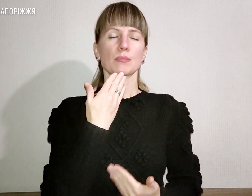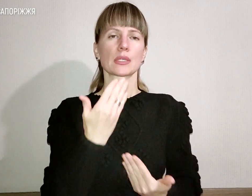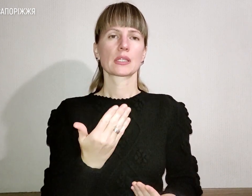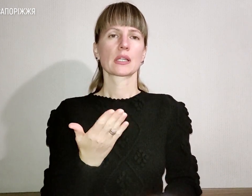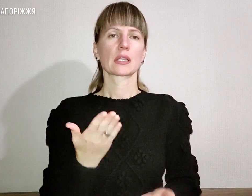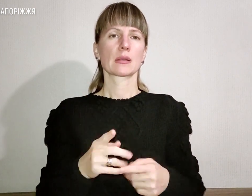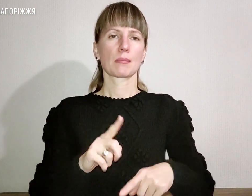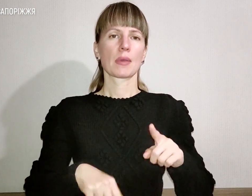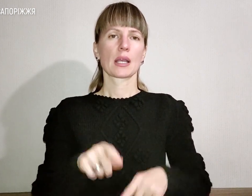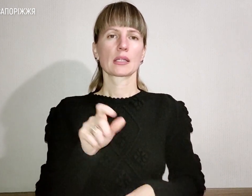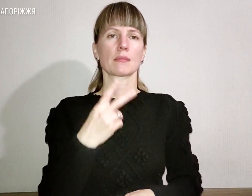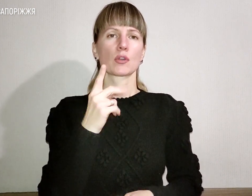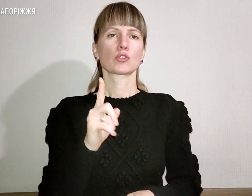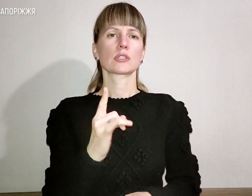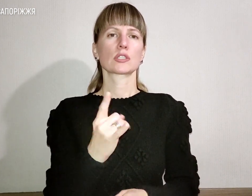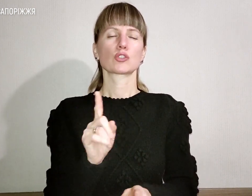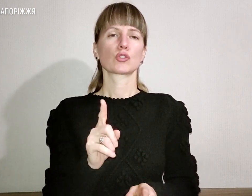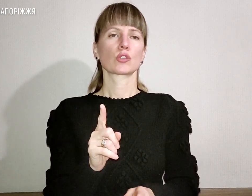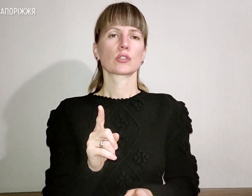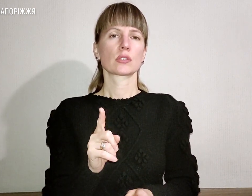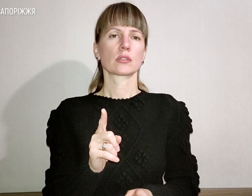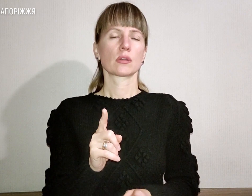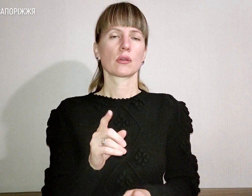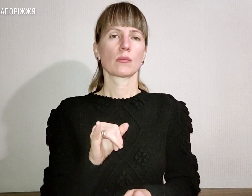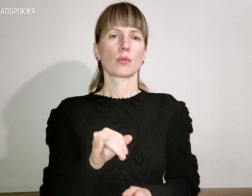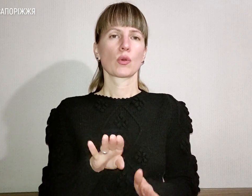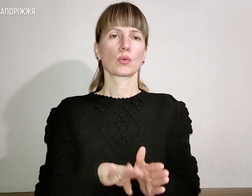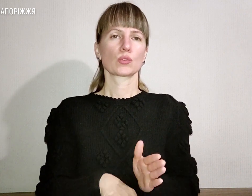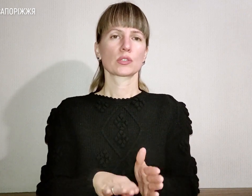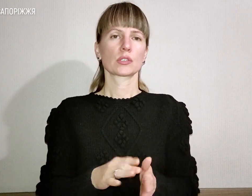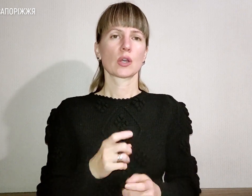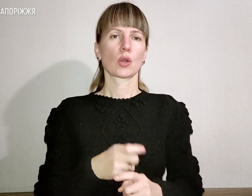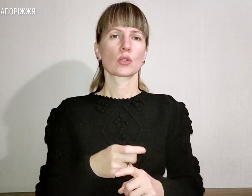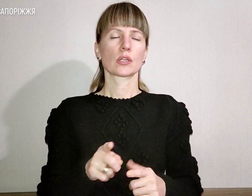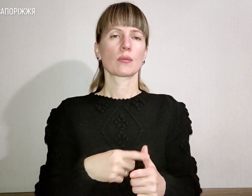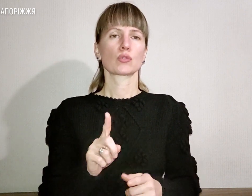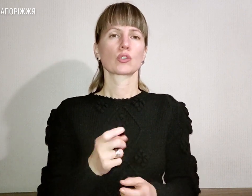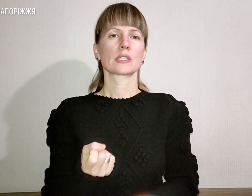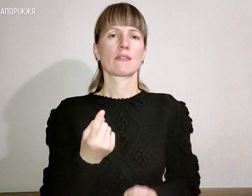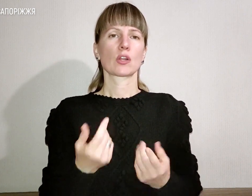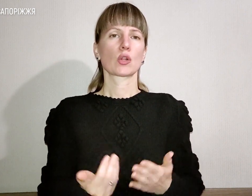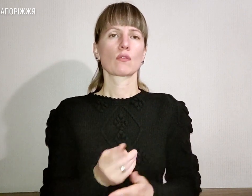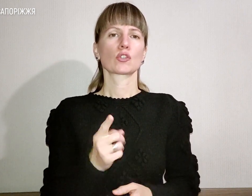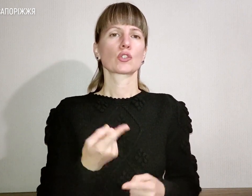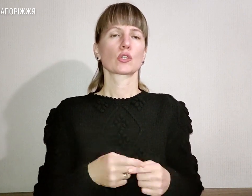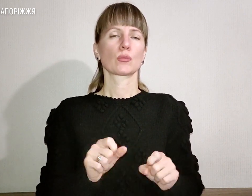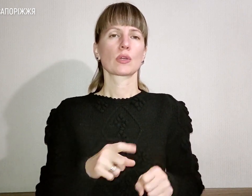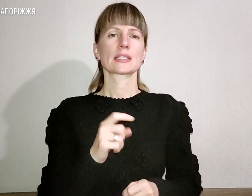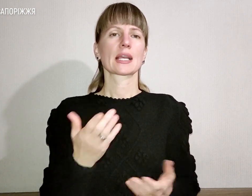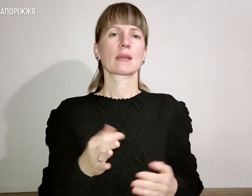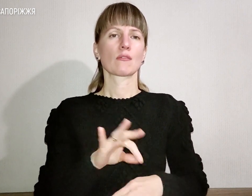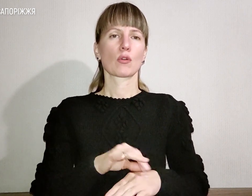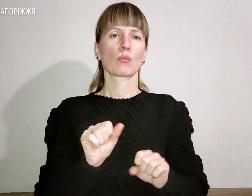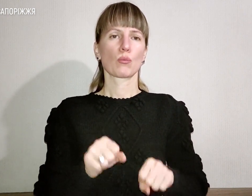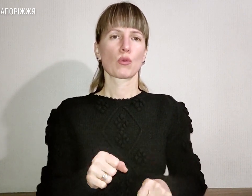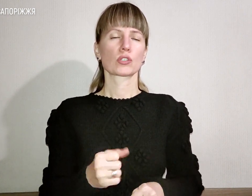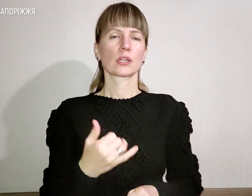батьки бачать, що з дитиною щось не те, наприклад, або загострення хронічних, або що з'являється, що це можна, з якими хворобами можна до вас питатися. Ну